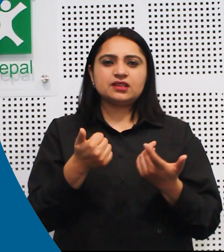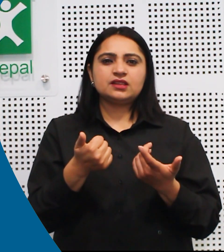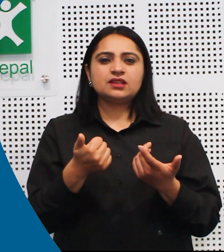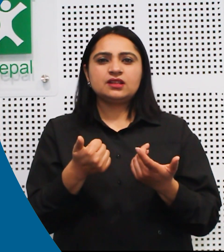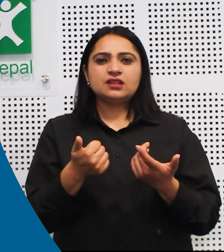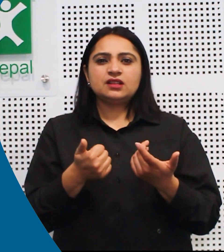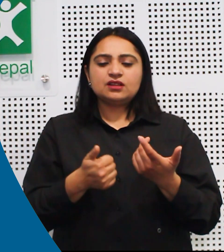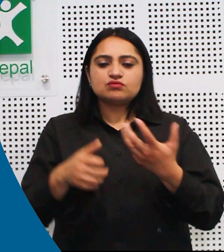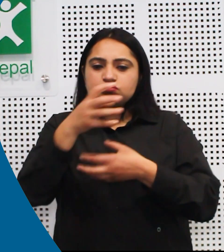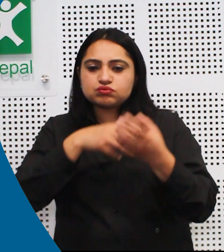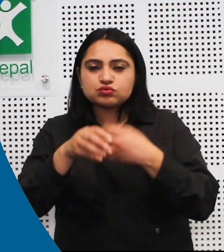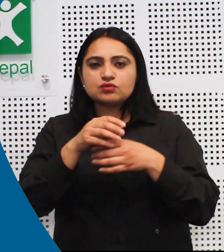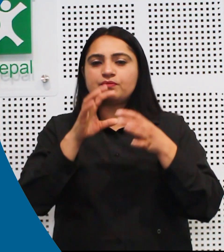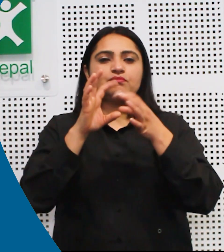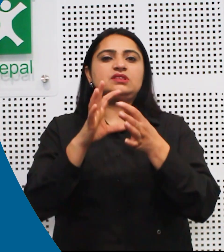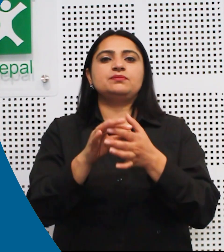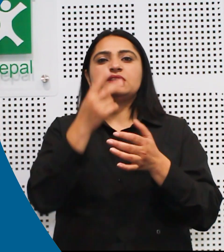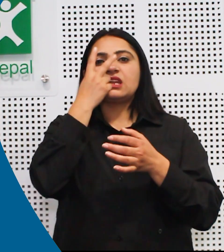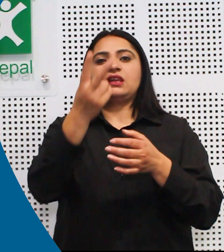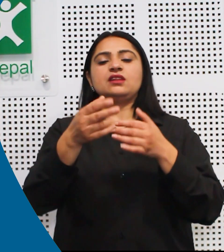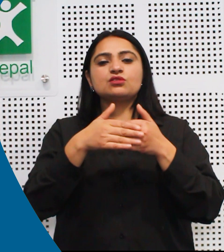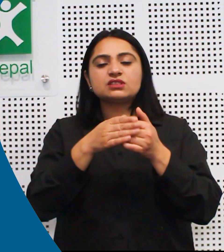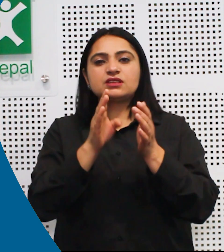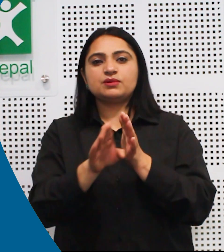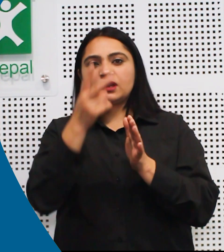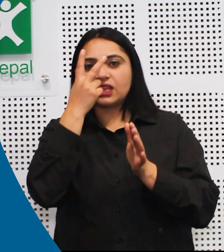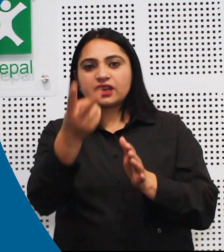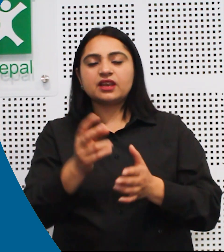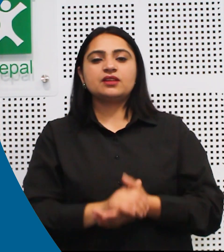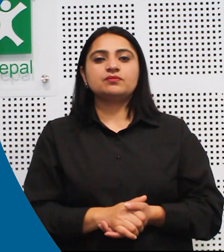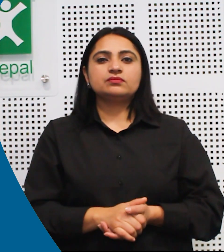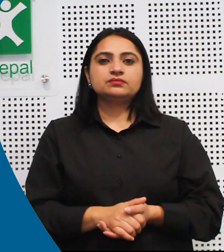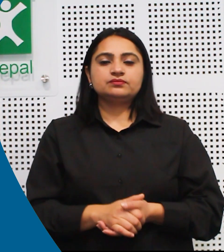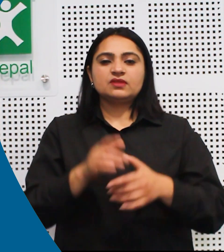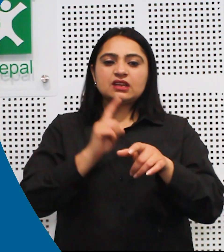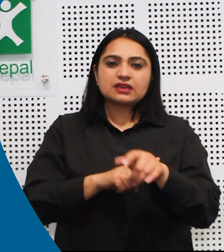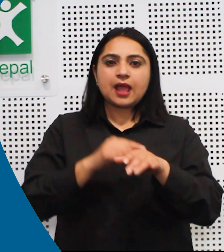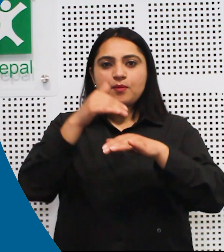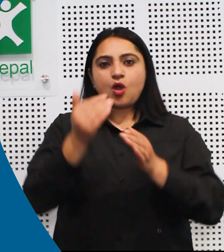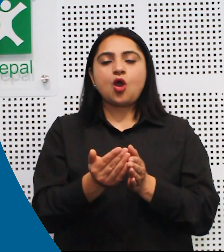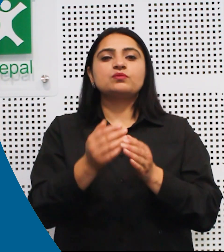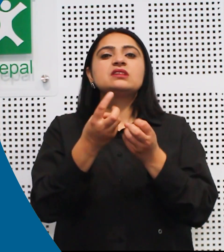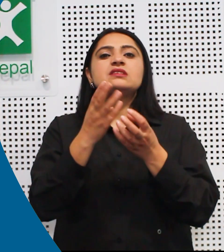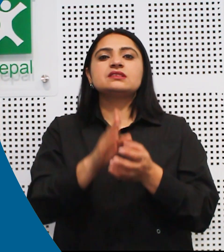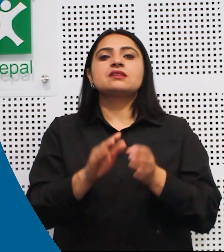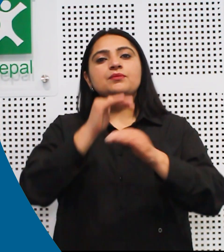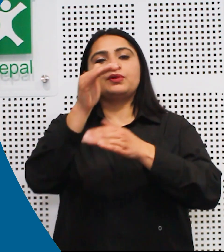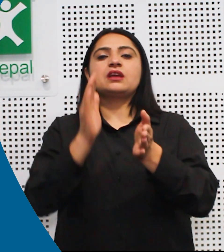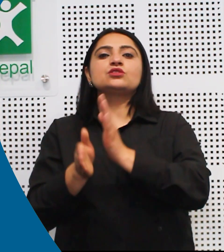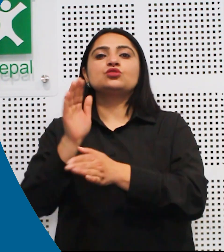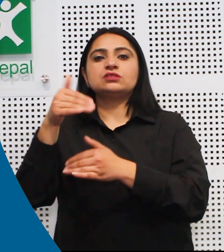भयो भएन, सबै कुरा असाध्यै उहाँहरू नजिकबाट लागि परेर गर्नुहुन्छ। समय अवधिका दृष्टिकोणले विकास